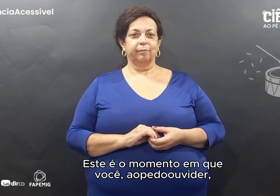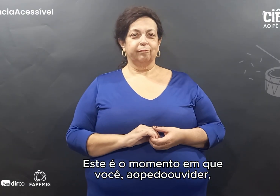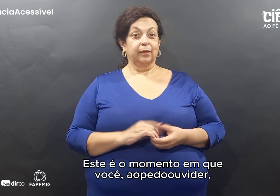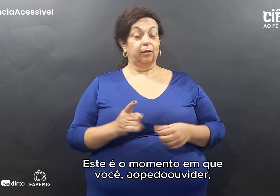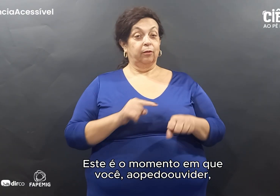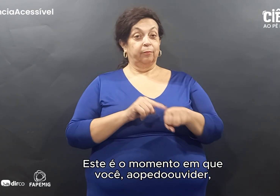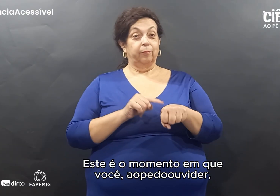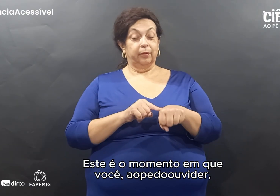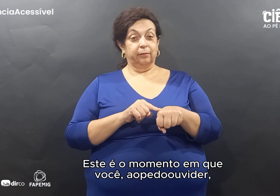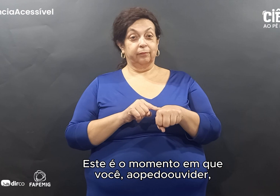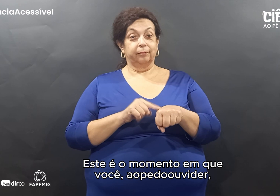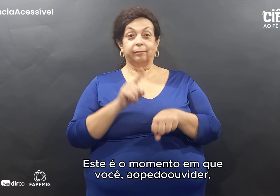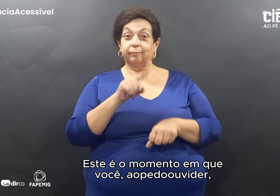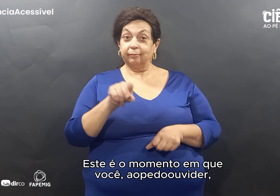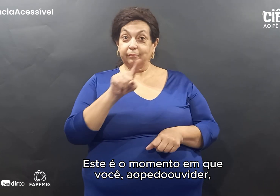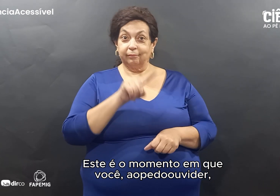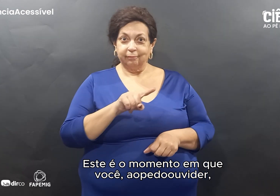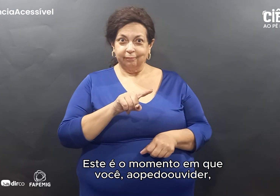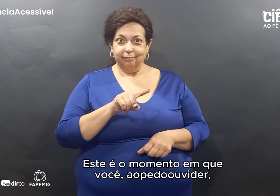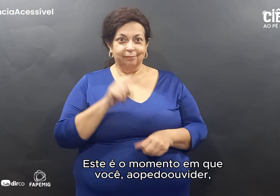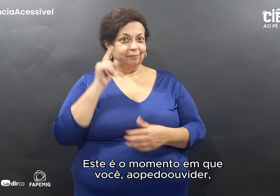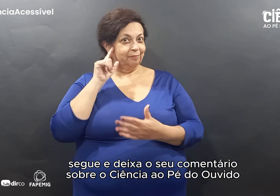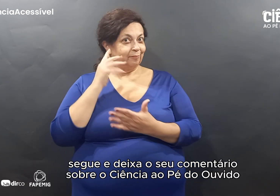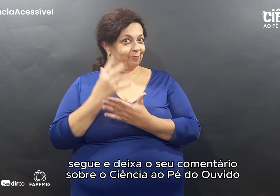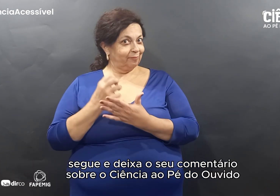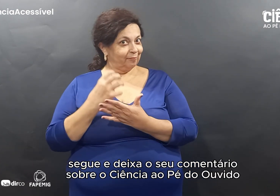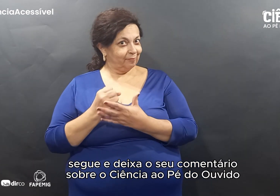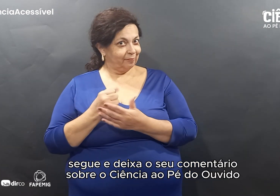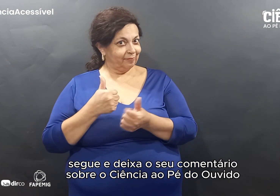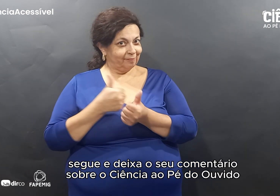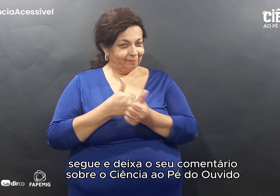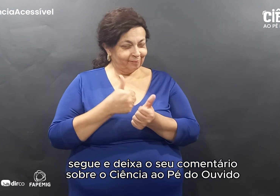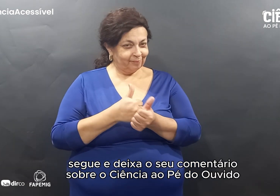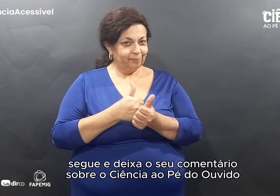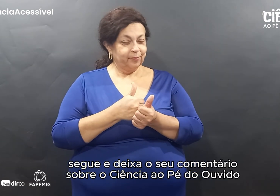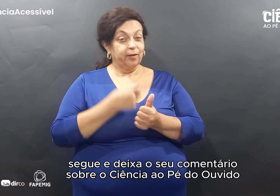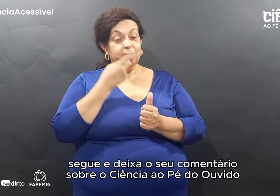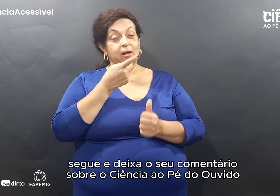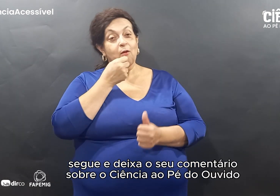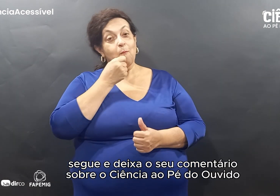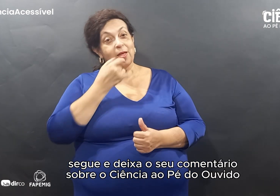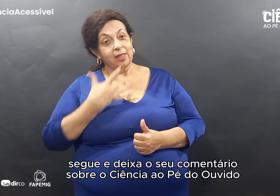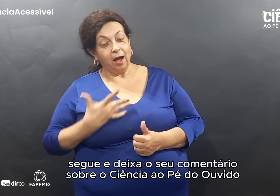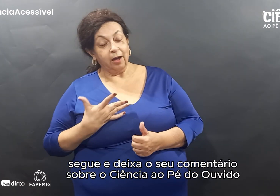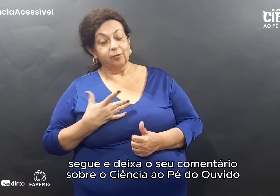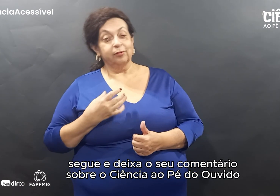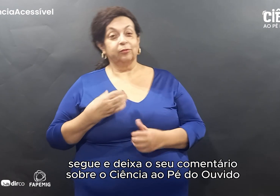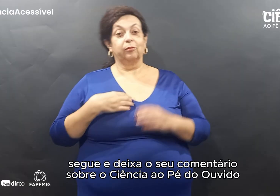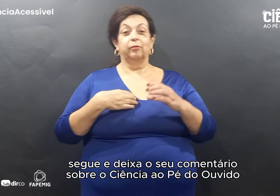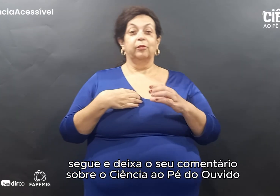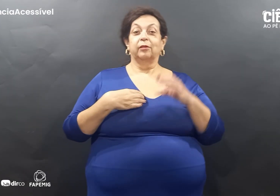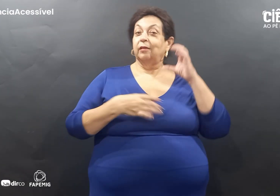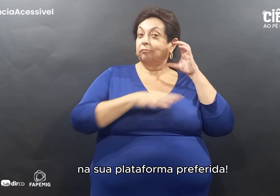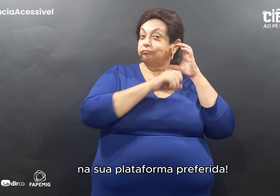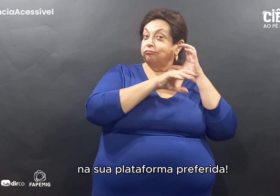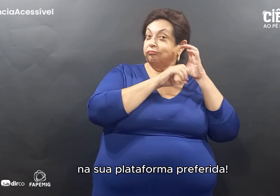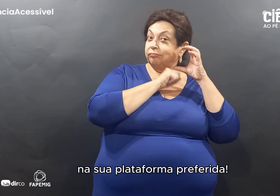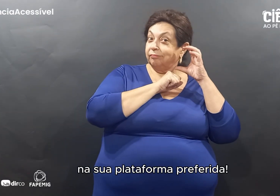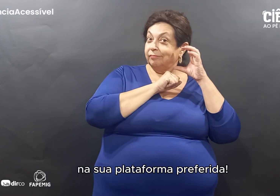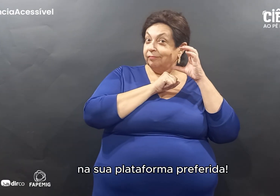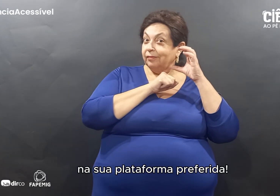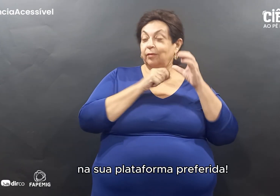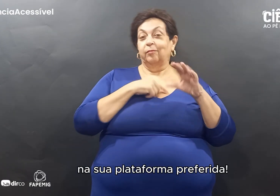Esse é o momento em que você, ao pé do ouvido, segue e deixa o seu comentário sobre o Ciência ao Pé do Ouvido na